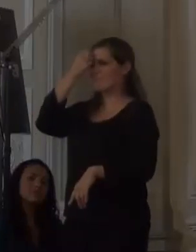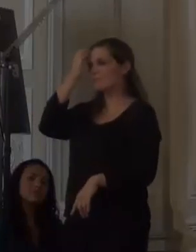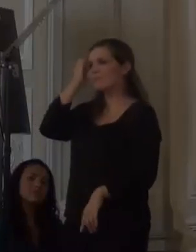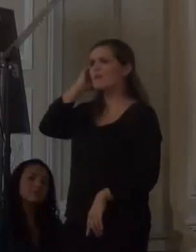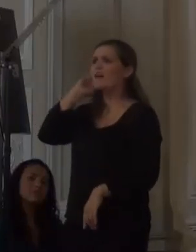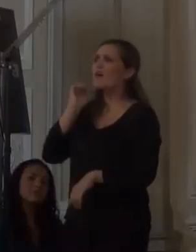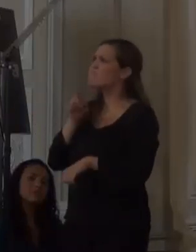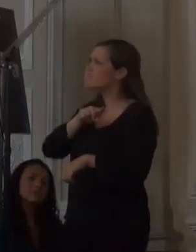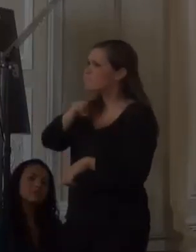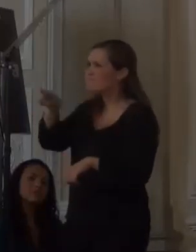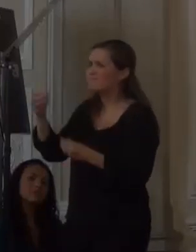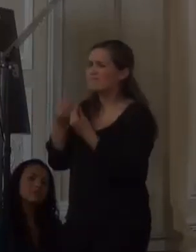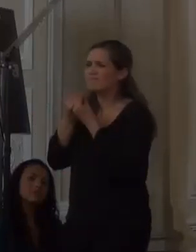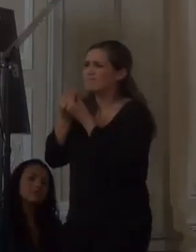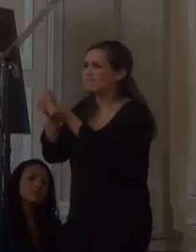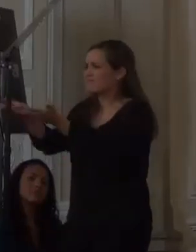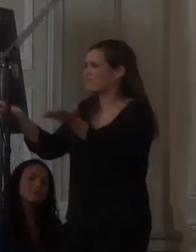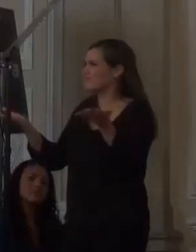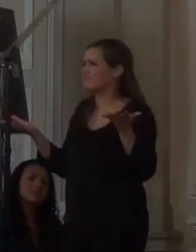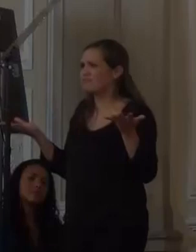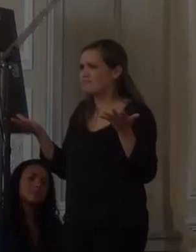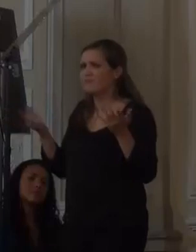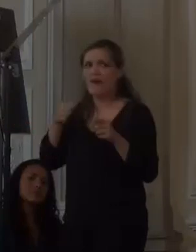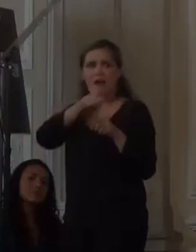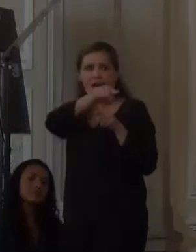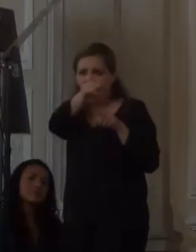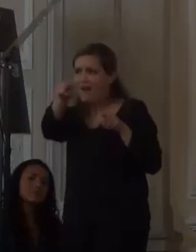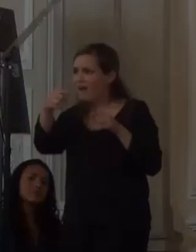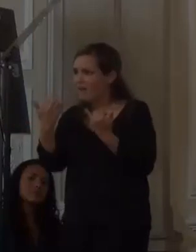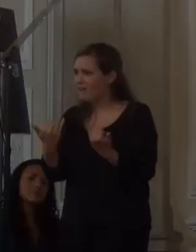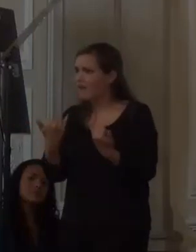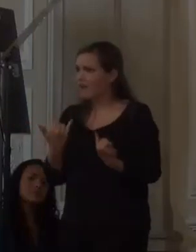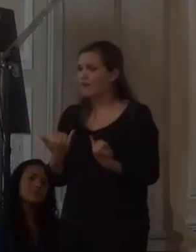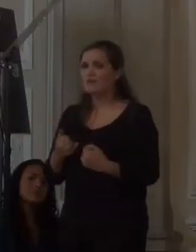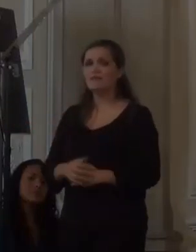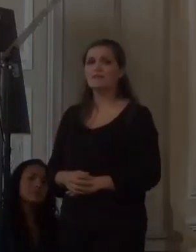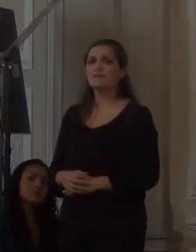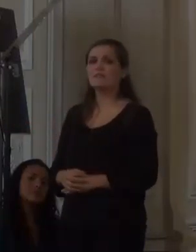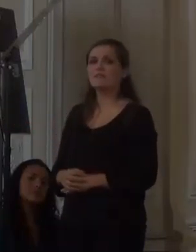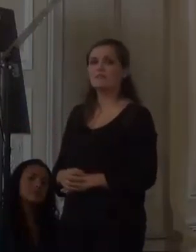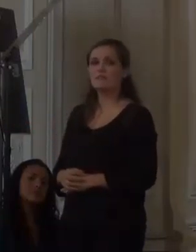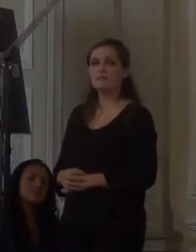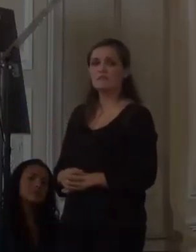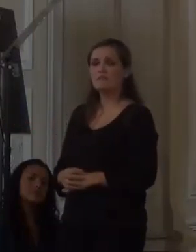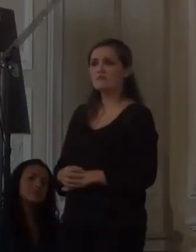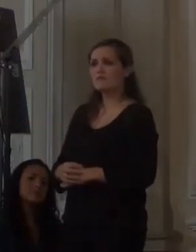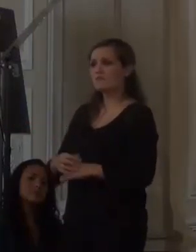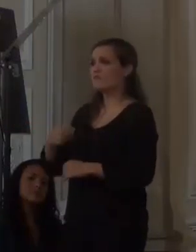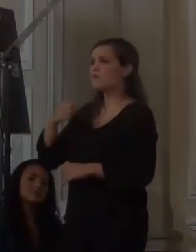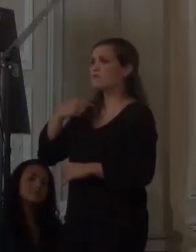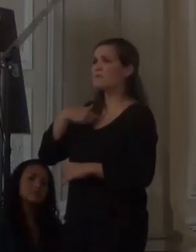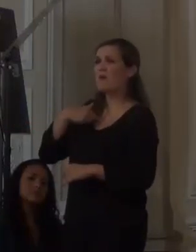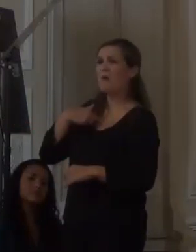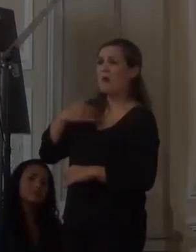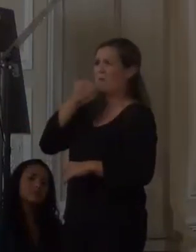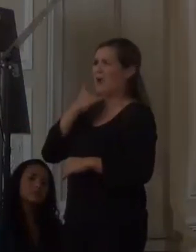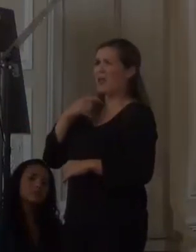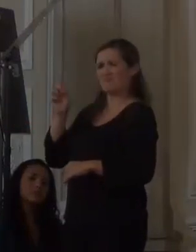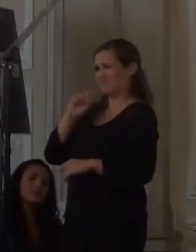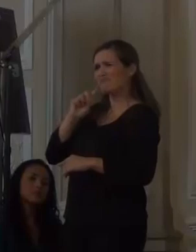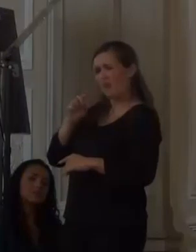muchos más, incluidos los aquí presentes. Sé que no me equivoco al decir que detrás de cada uno de los